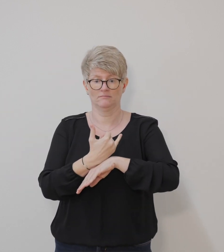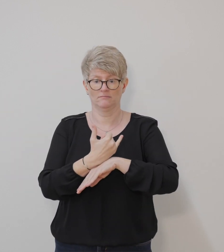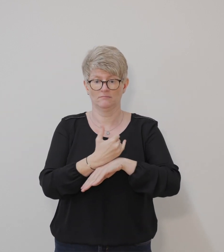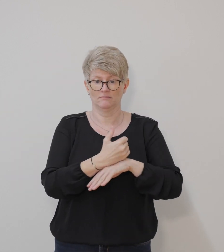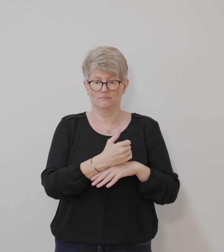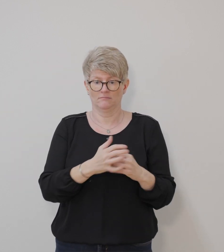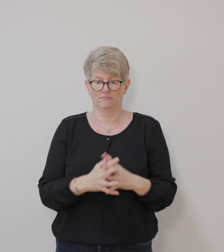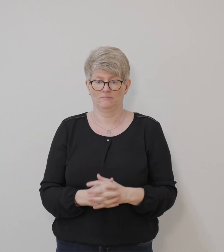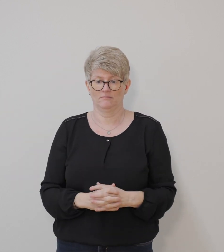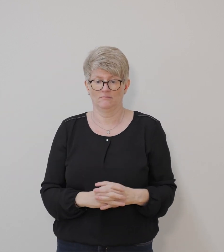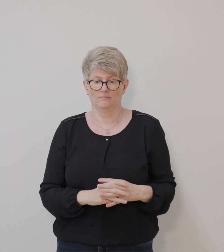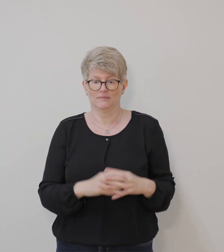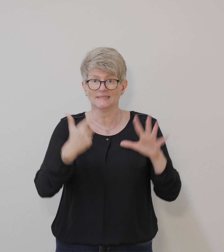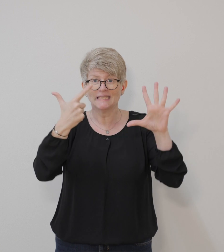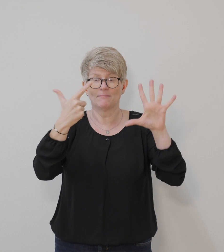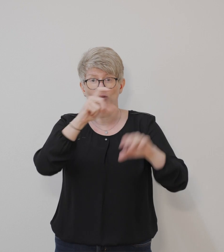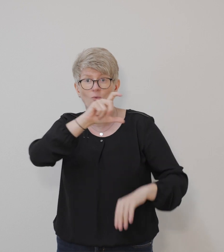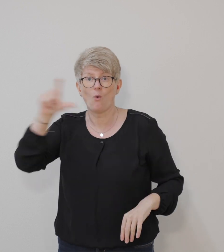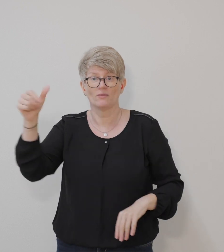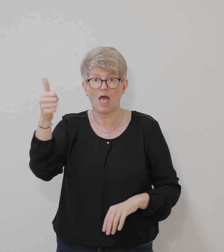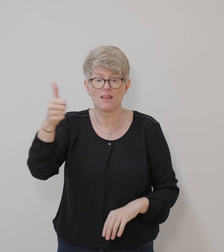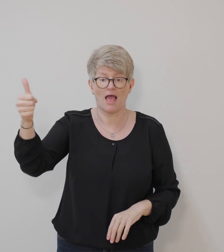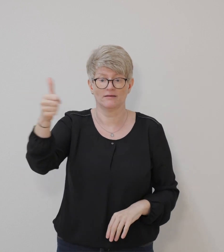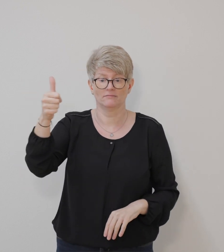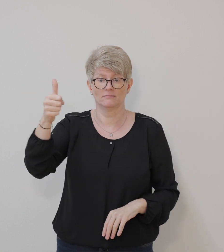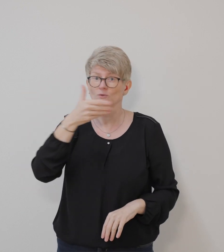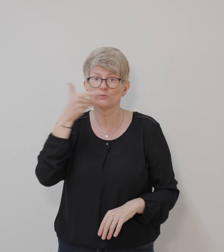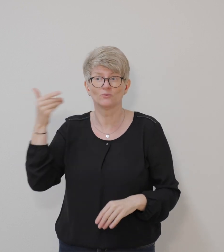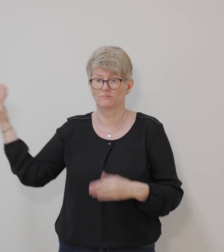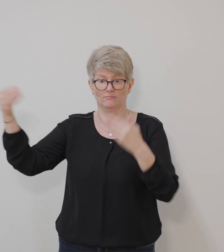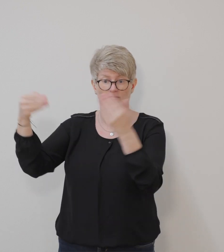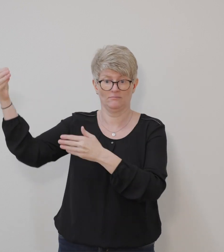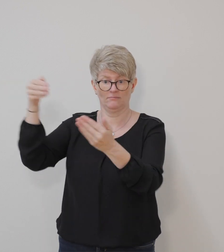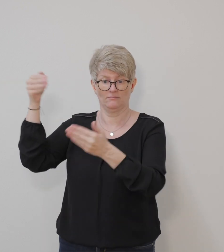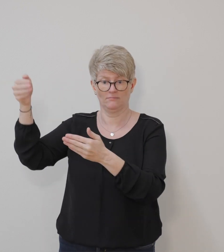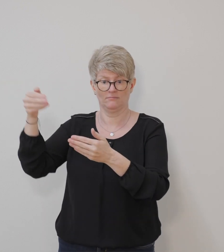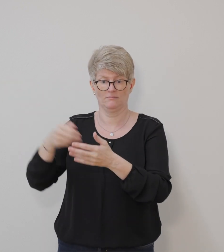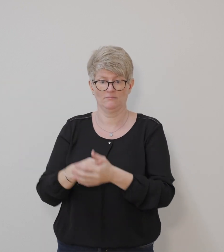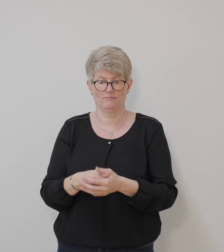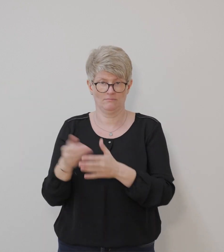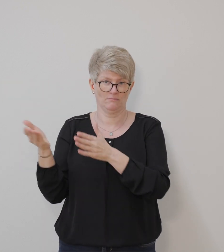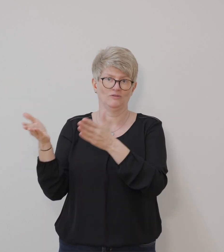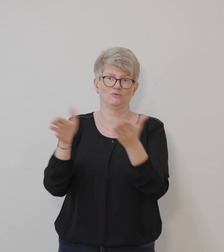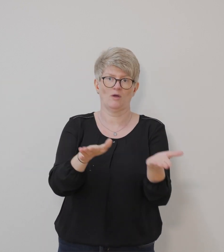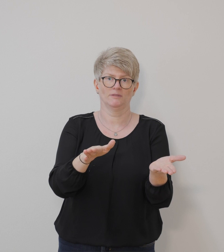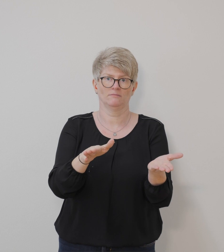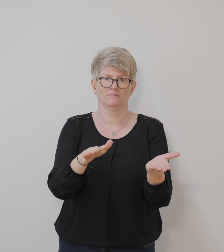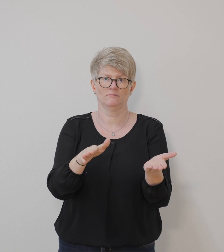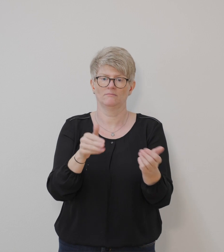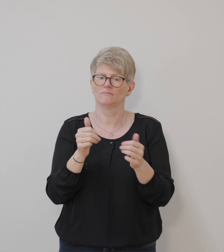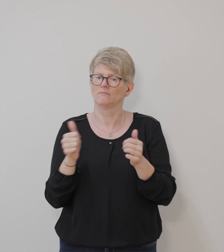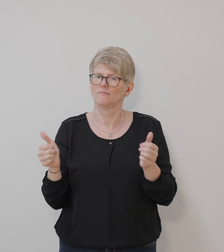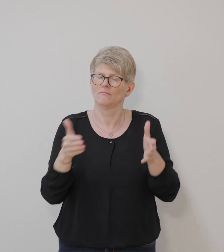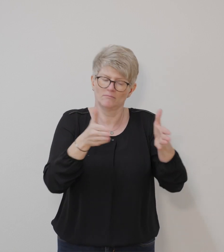Ja, und Oma, die leidet heute noch darunter und macht sich Vorwürfe, in den letzten Tagen seines Lebens nicht bei